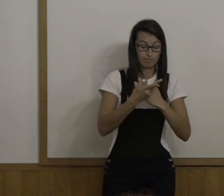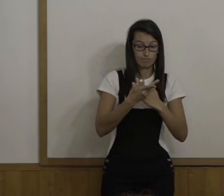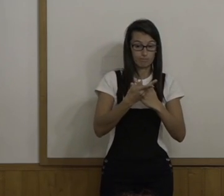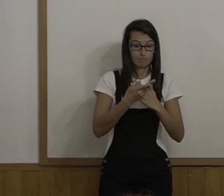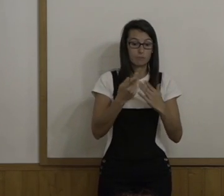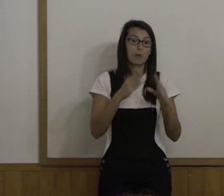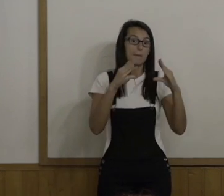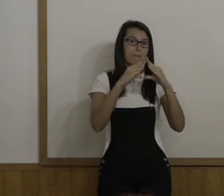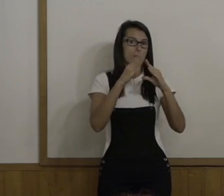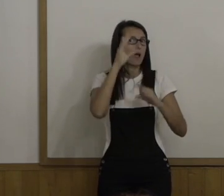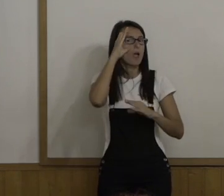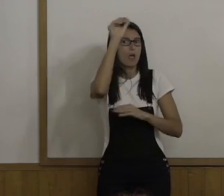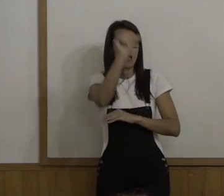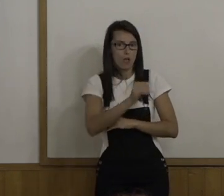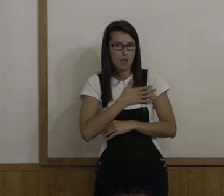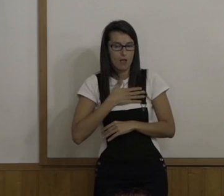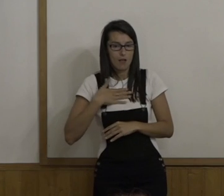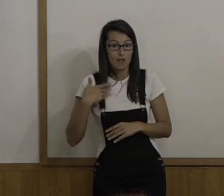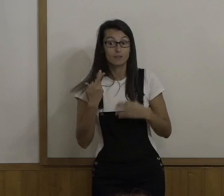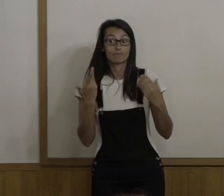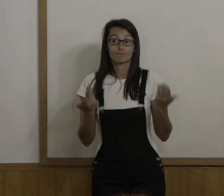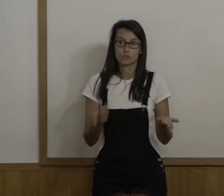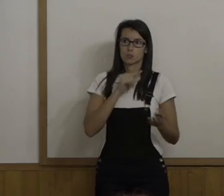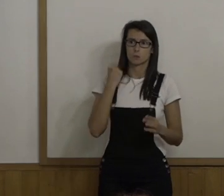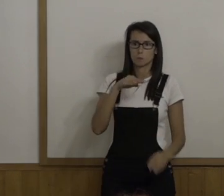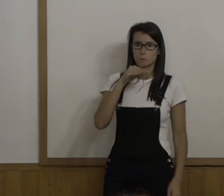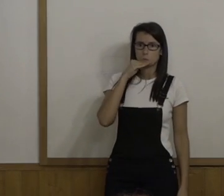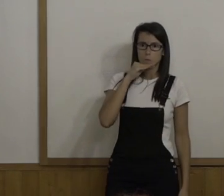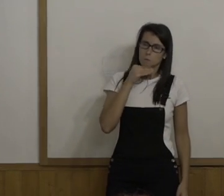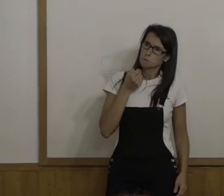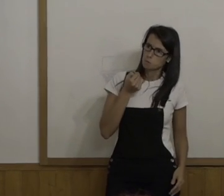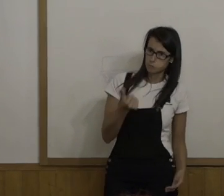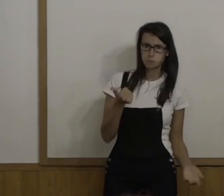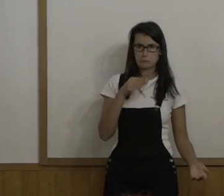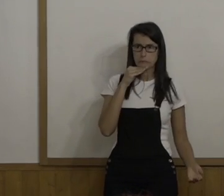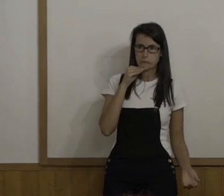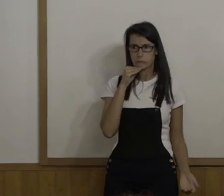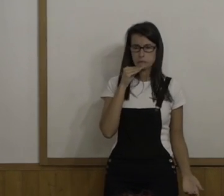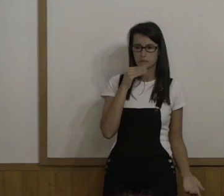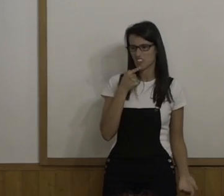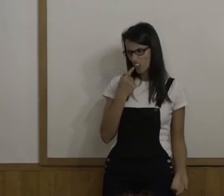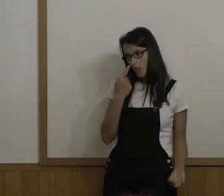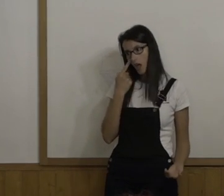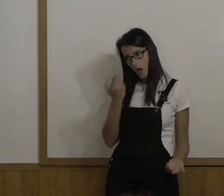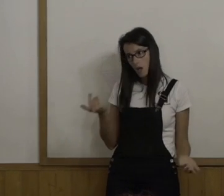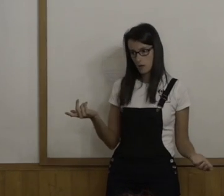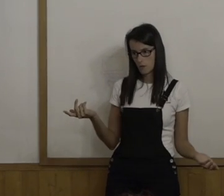quería asistir a misa. Entonces el sacerdote, como medio enfadado, le dijo, pero vamos a ver,